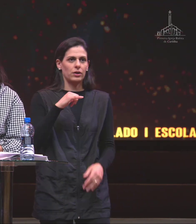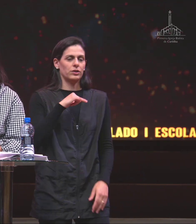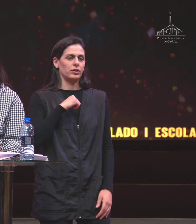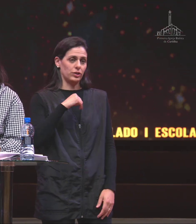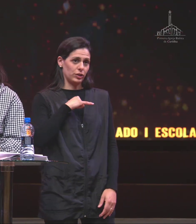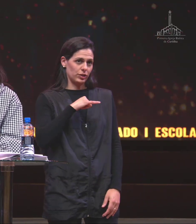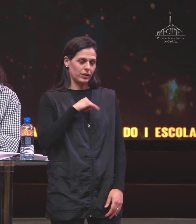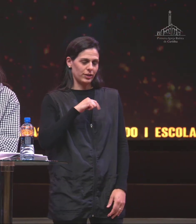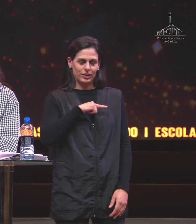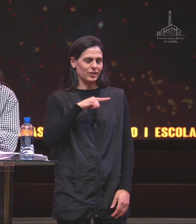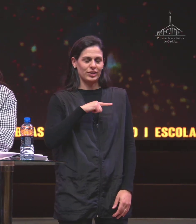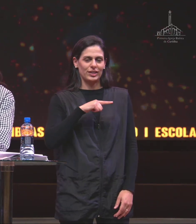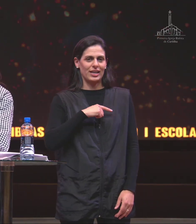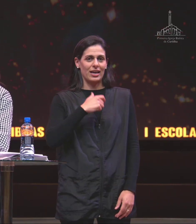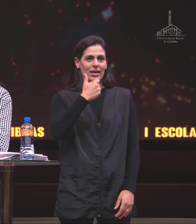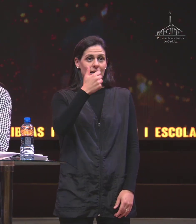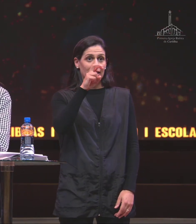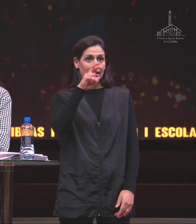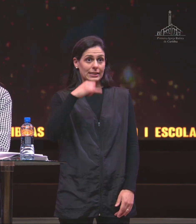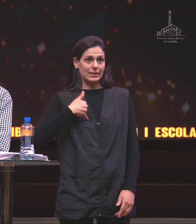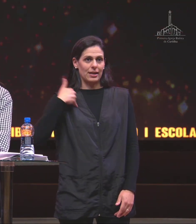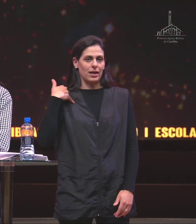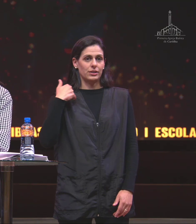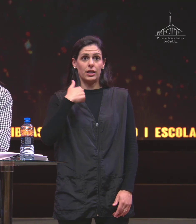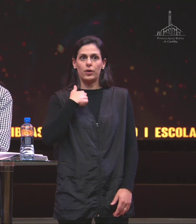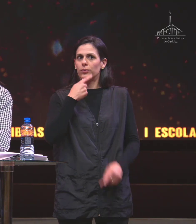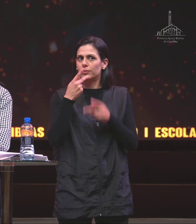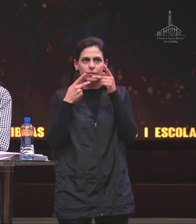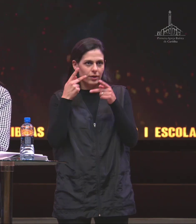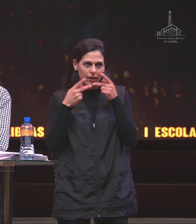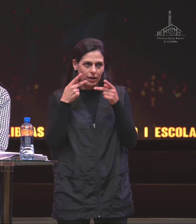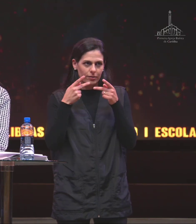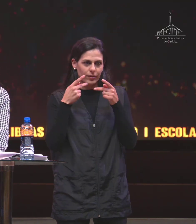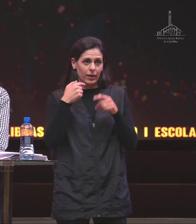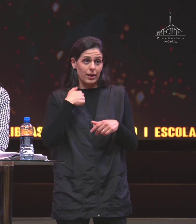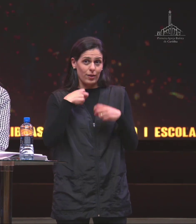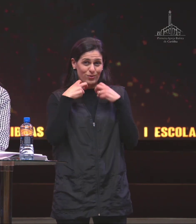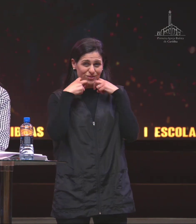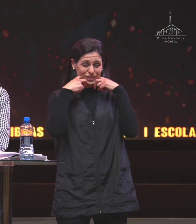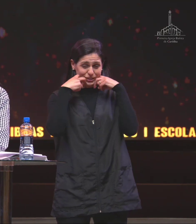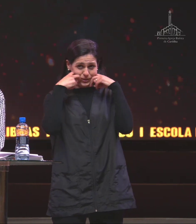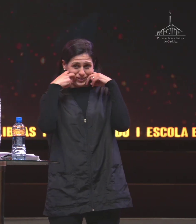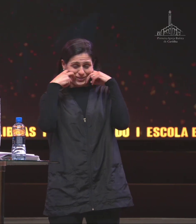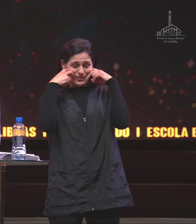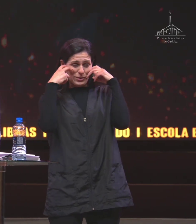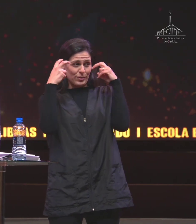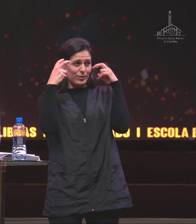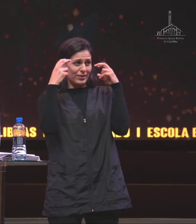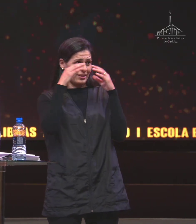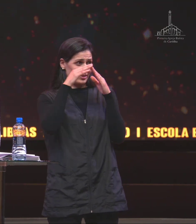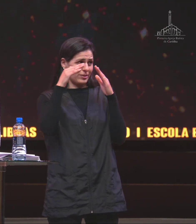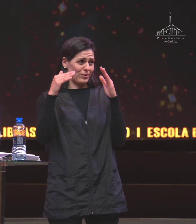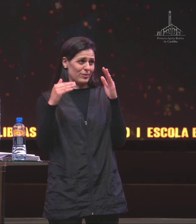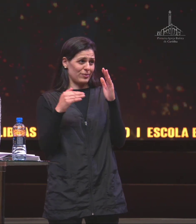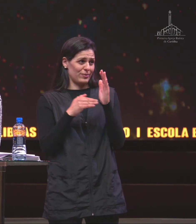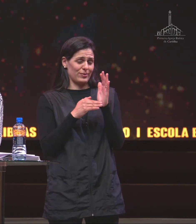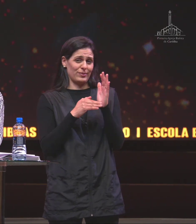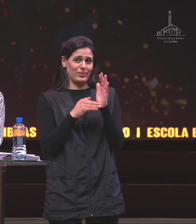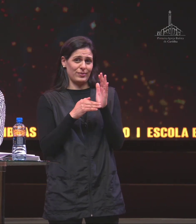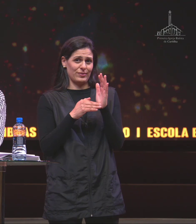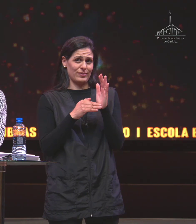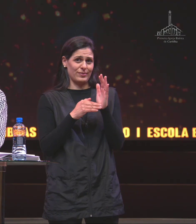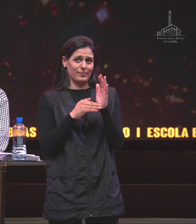centro definitivamente. Nós vivemos num mundo onde a cosmovisão, o ser humano está ali. Ai, você tem que fazer aquilo que você